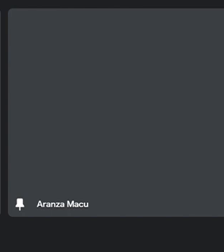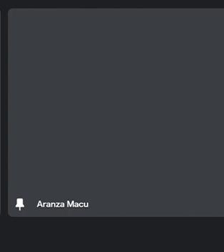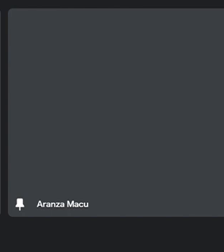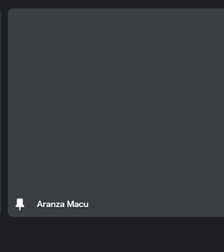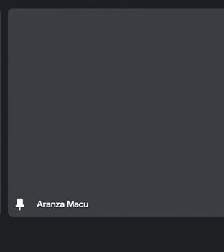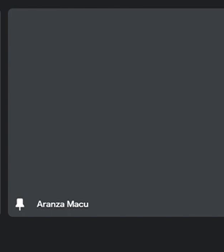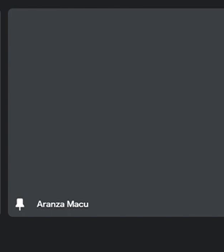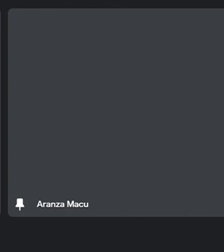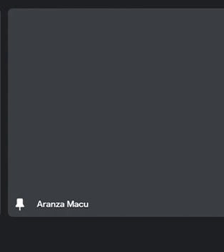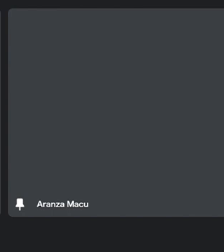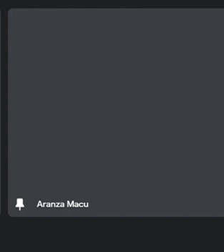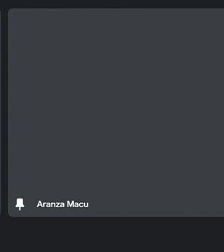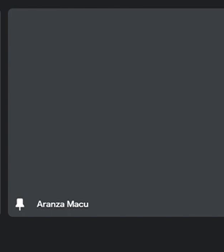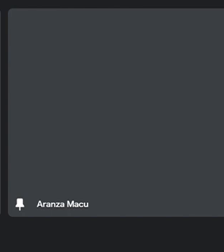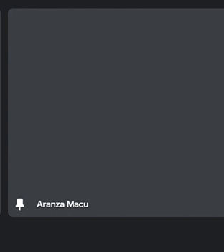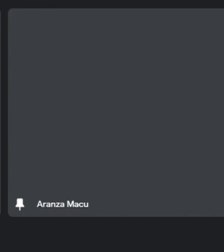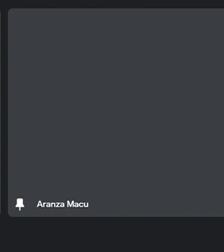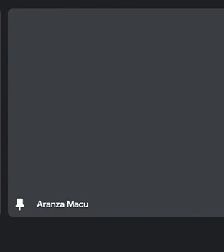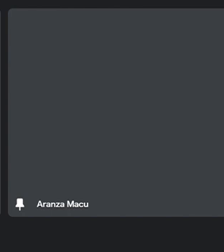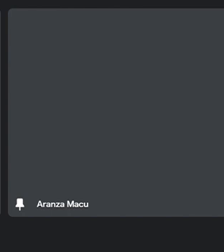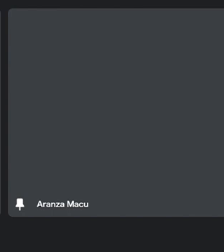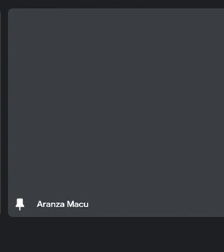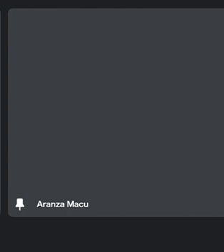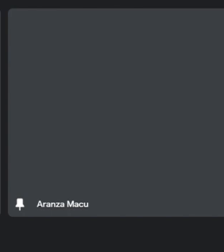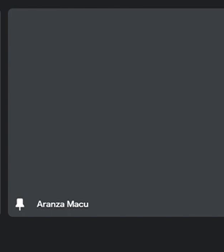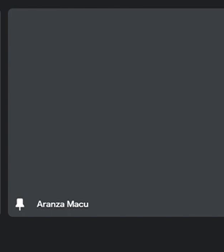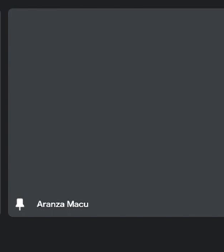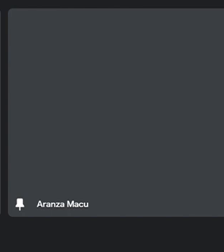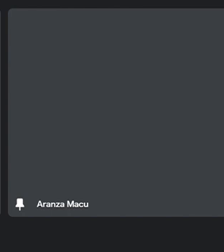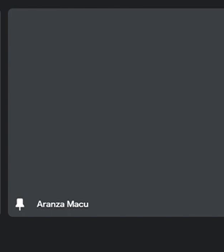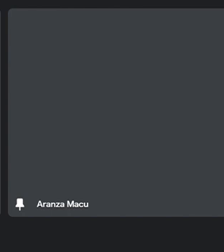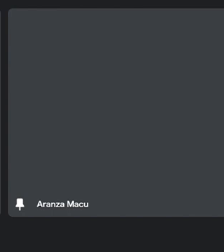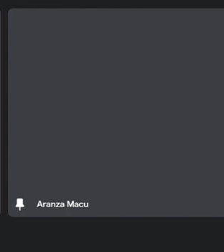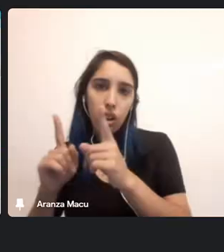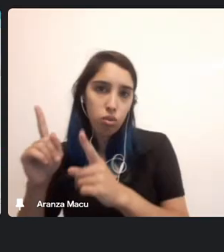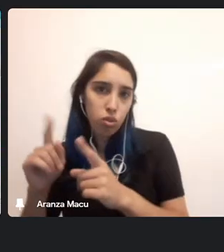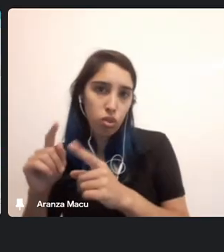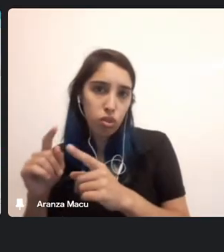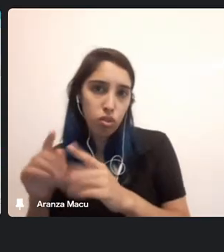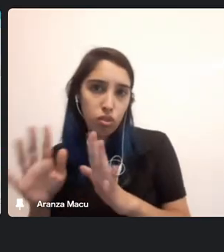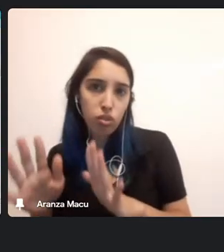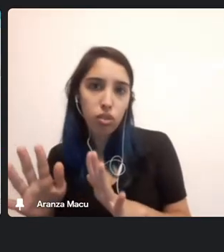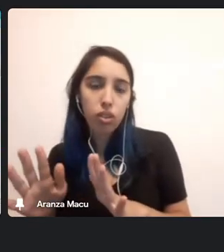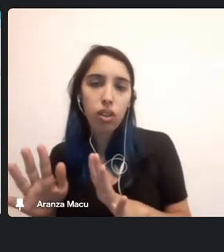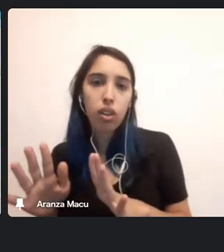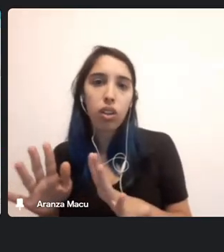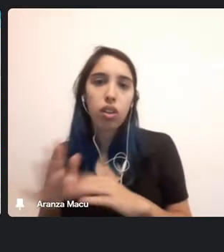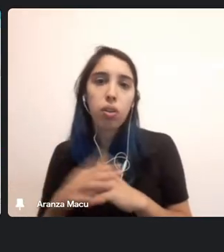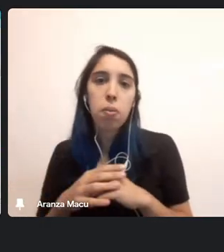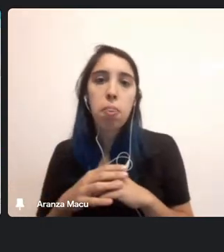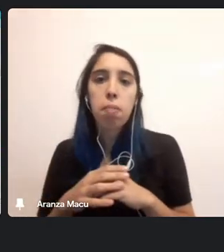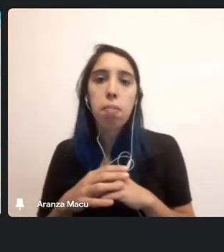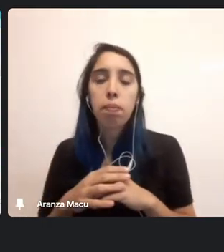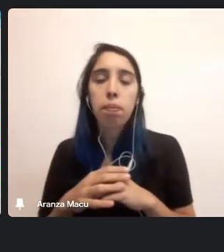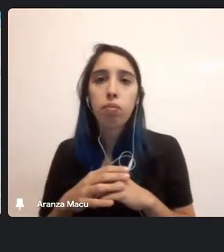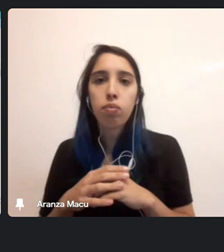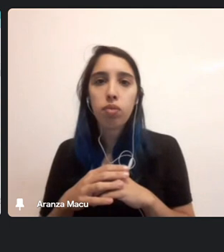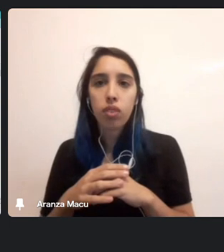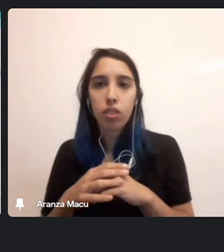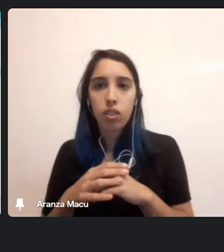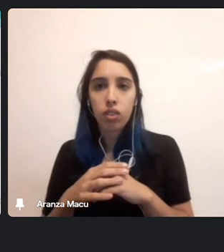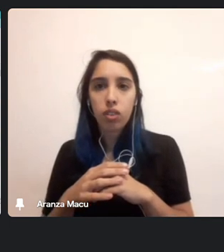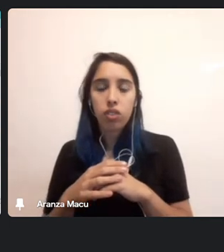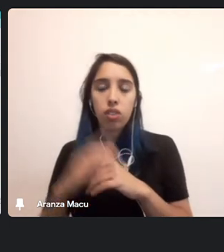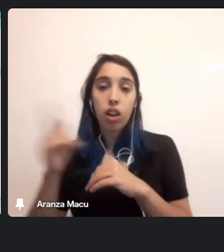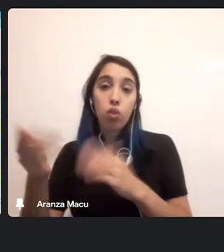no están en el CIU todavía. O sea, el tiempo es hasta octubre, por eso les aviso. Si alguien ya rindió las materias